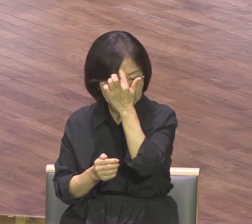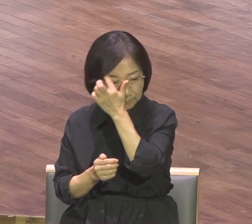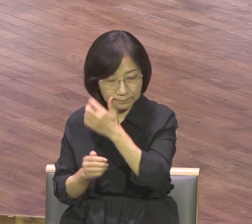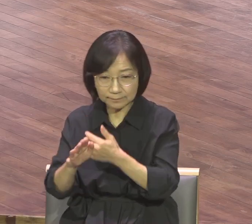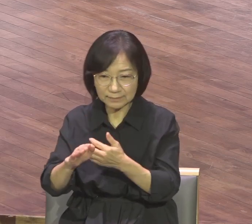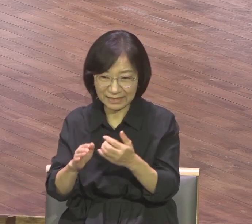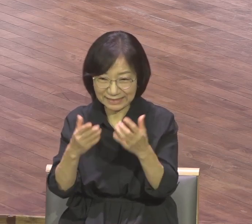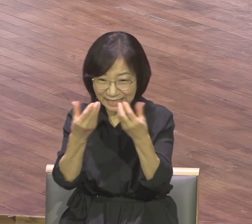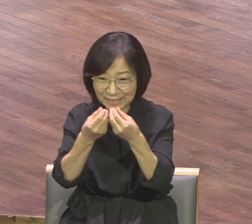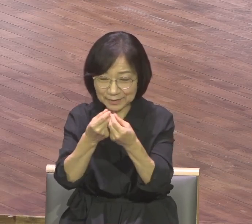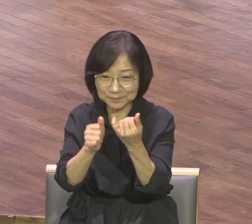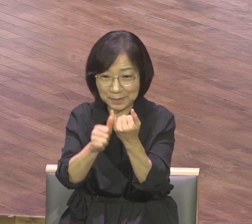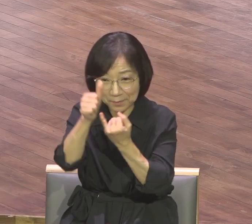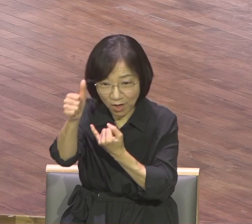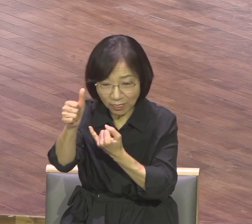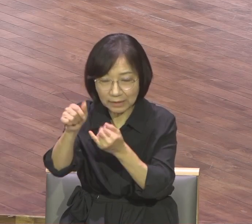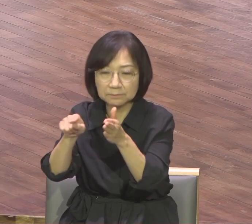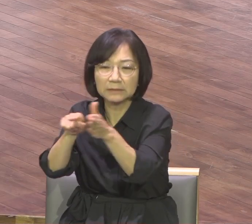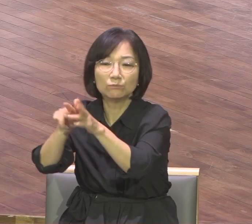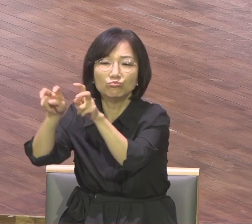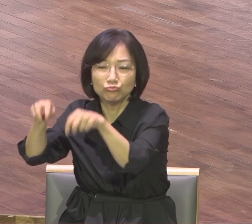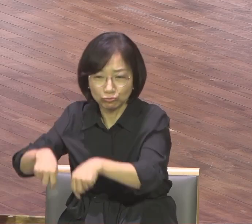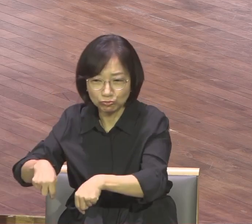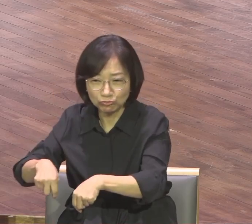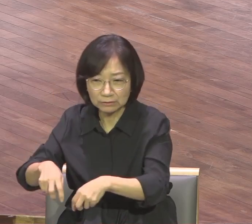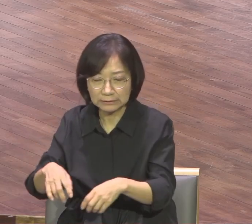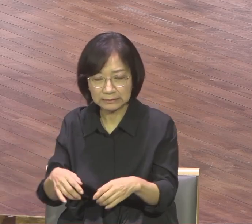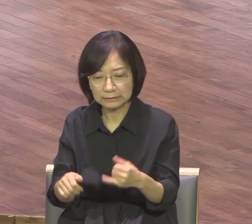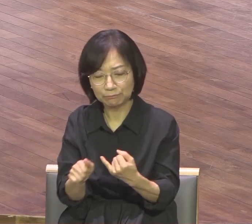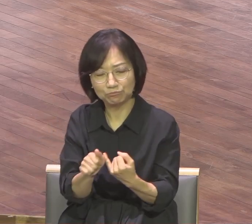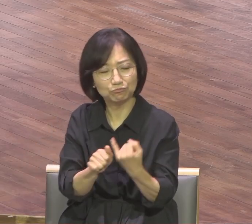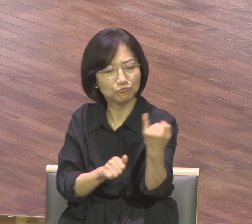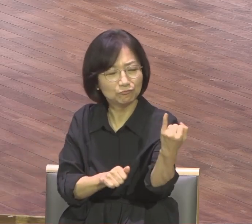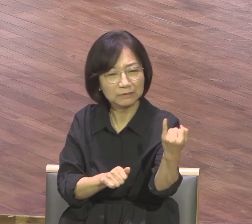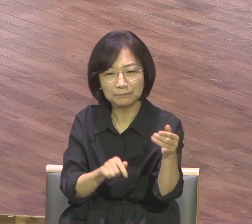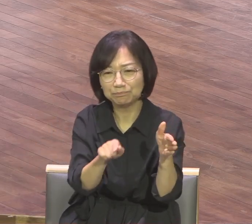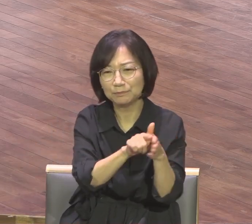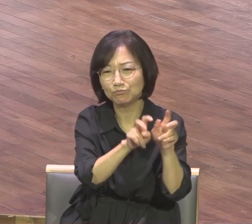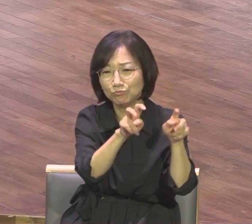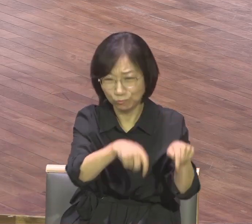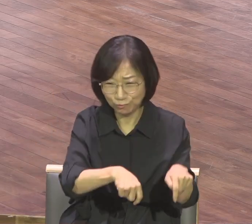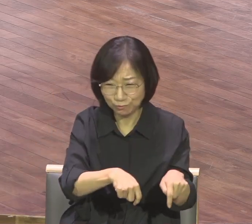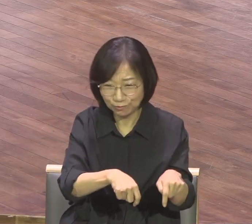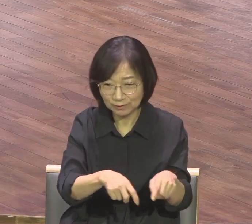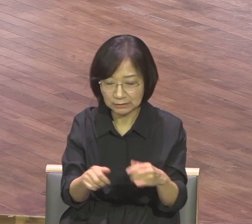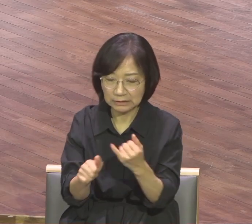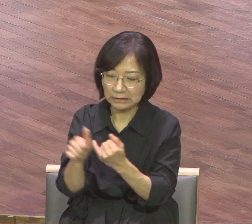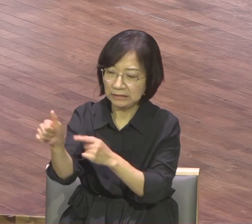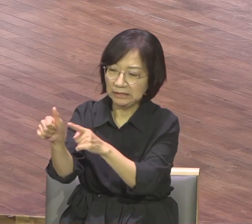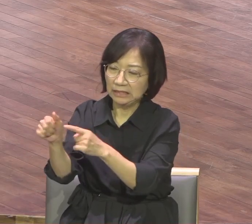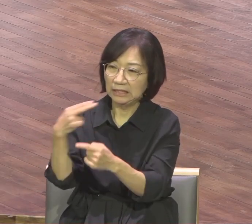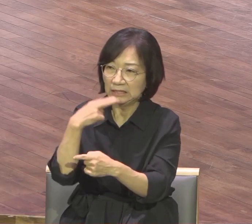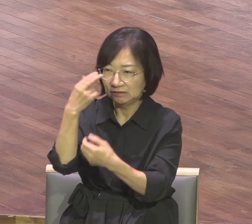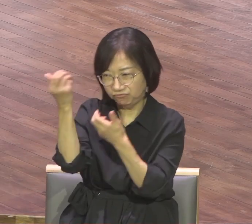가까이 있는 남편, 불신자 남편, 술 주전병이 되어 있는 저 중독되어 있는